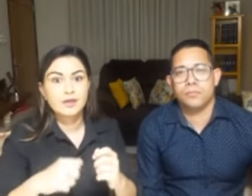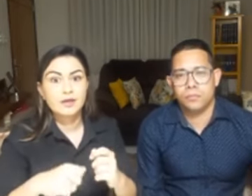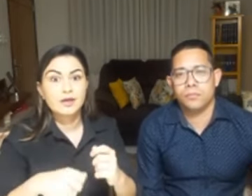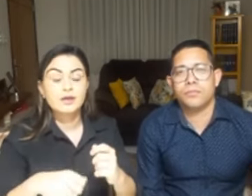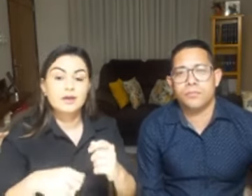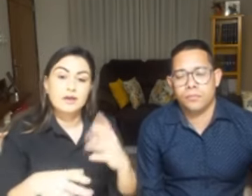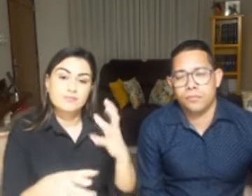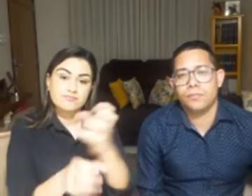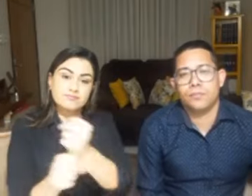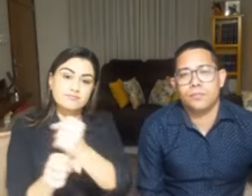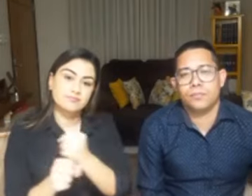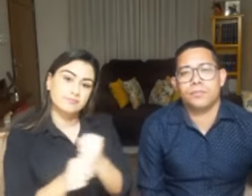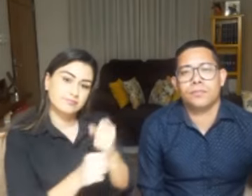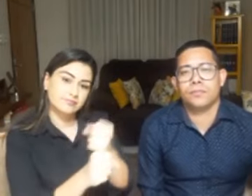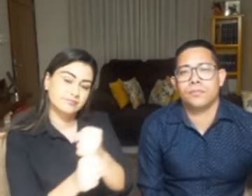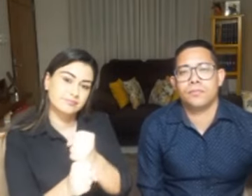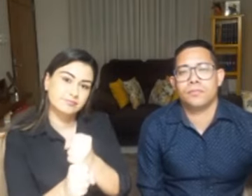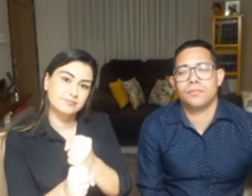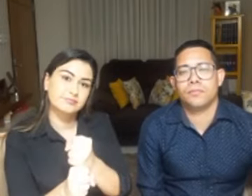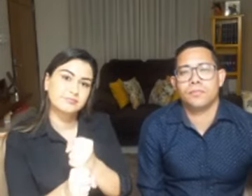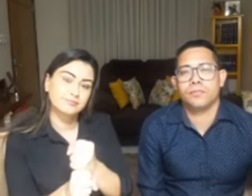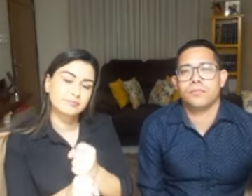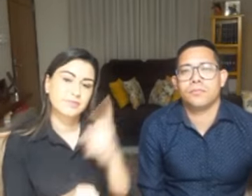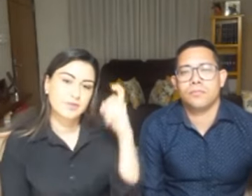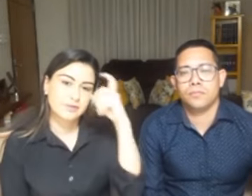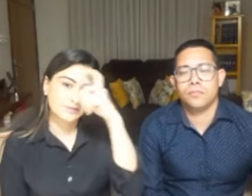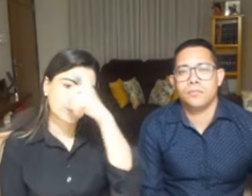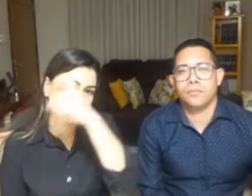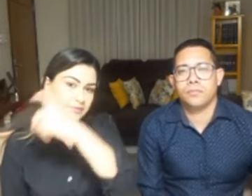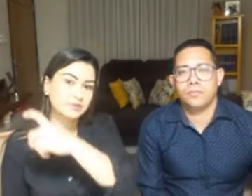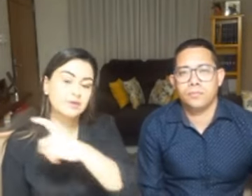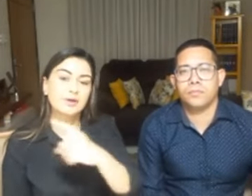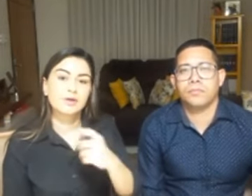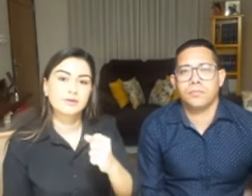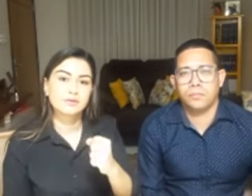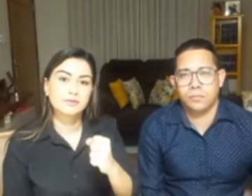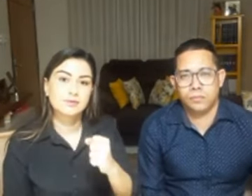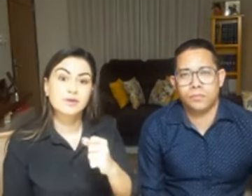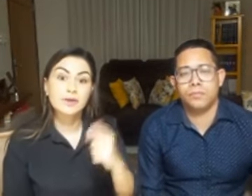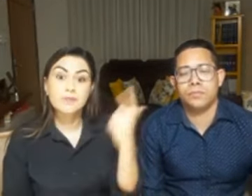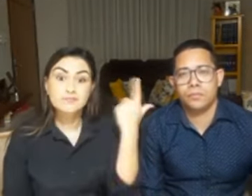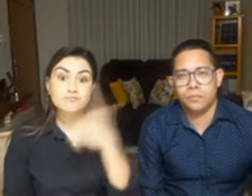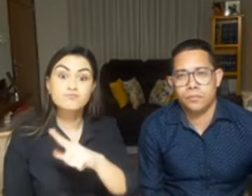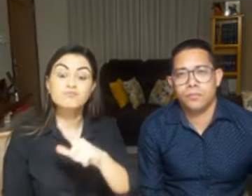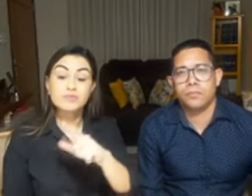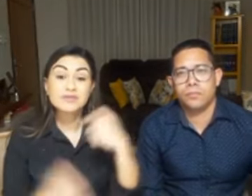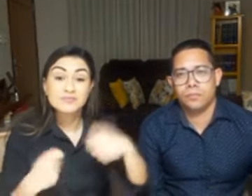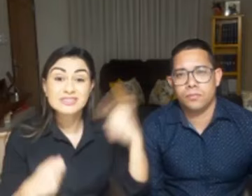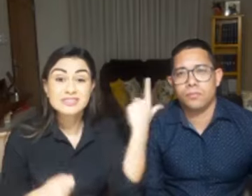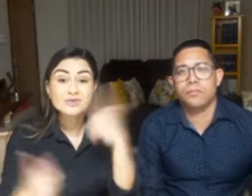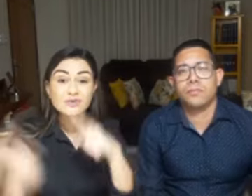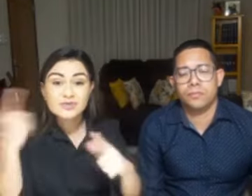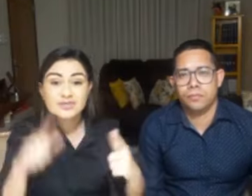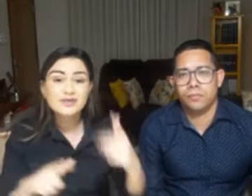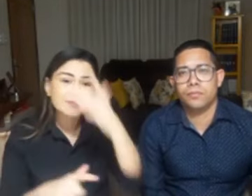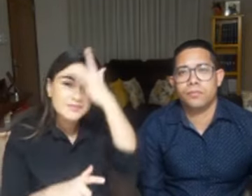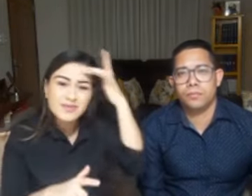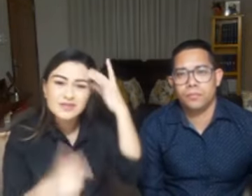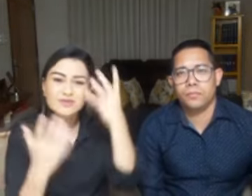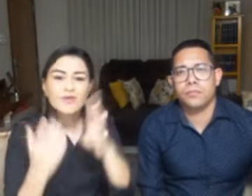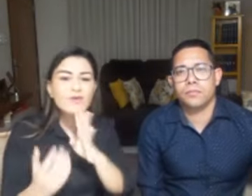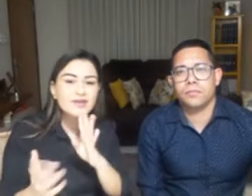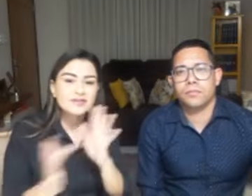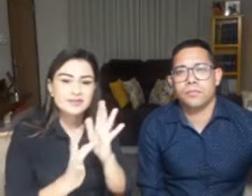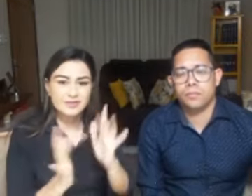expressivos quando a gente fala, né, do campo a ser conquistado dessas pessoas, né, que